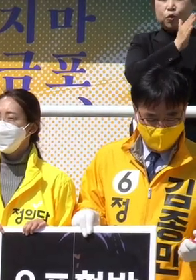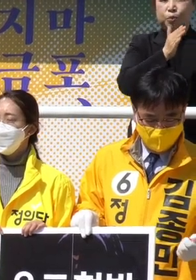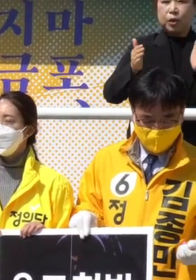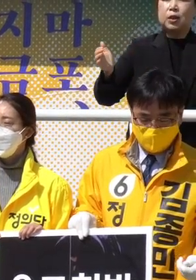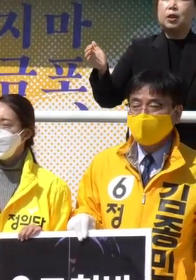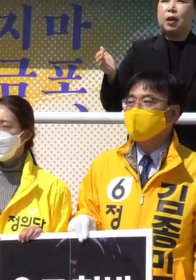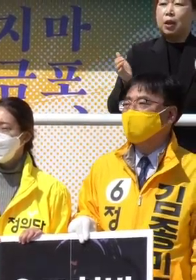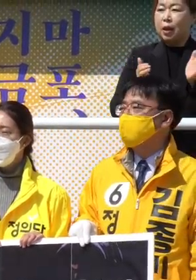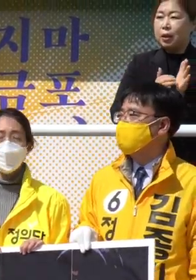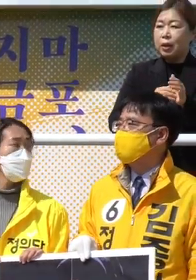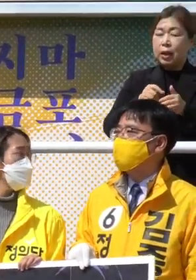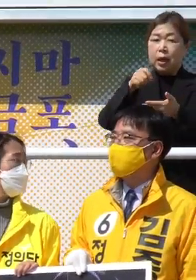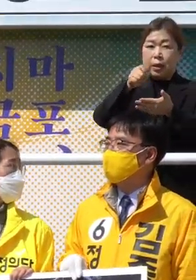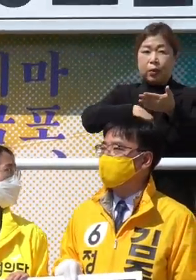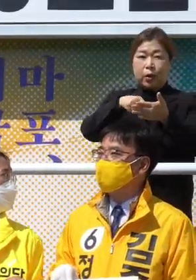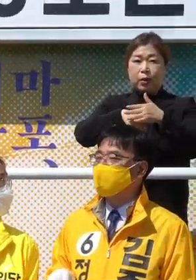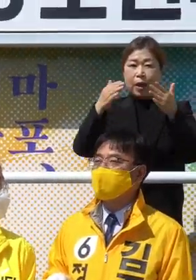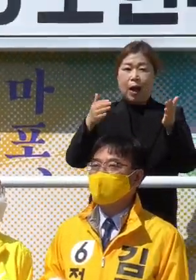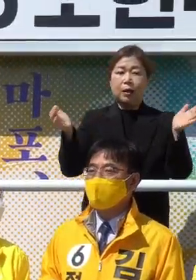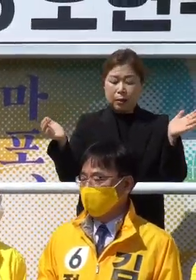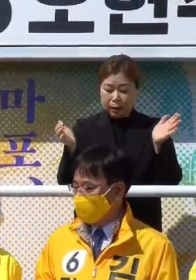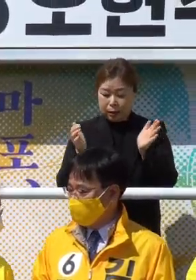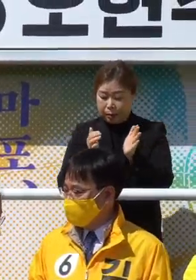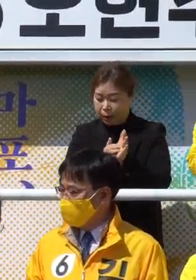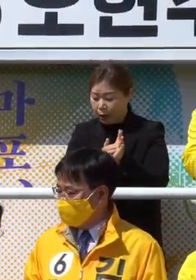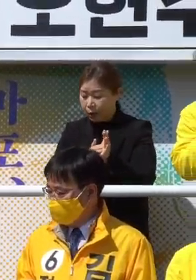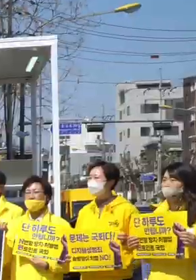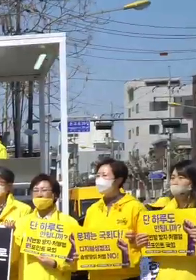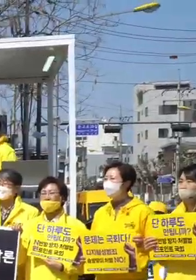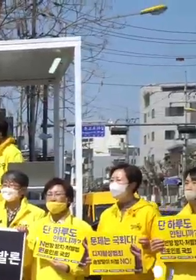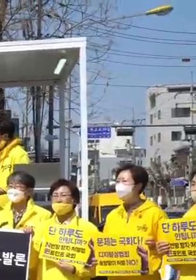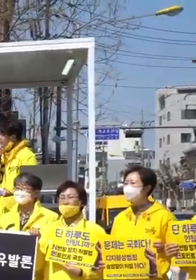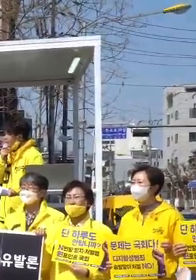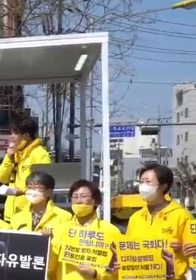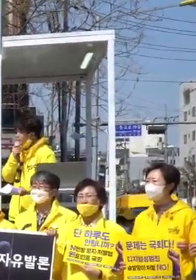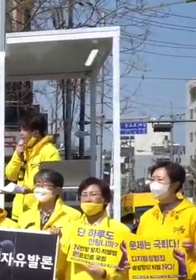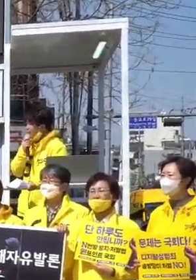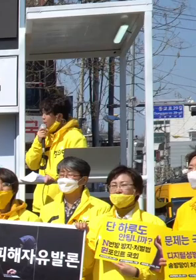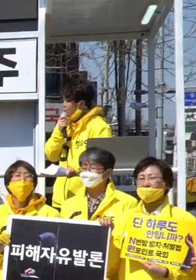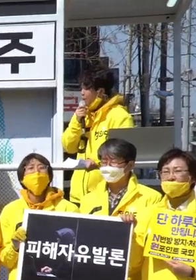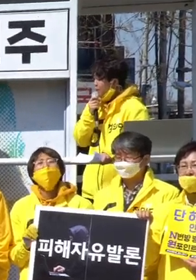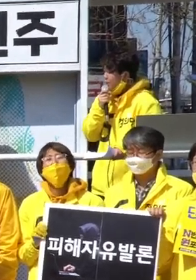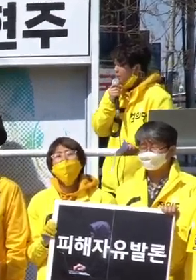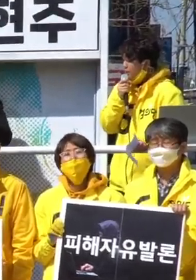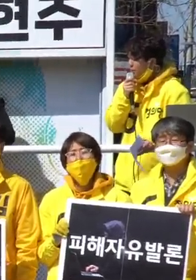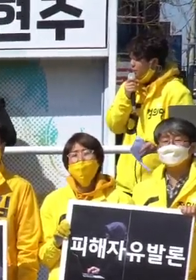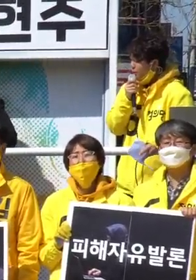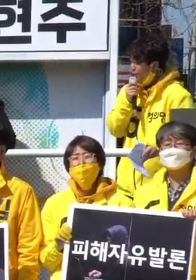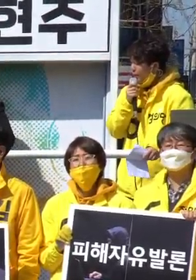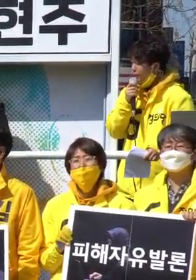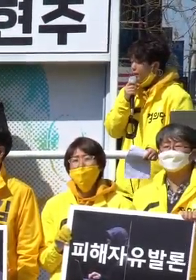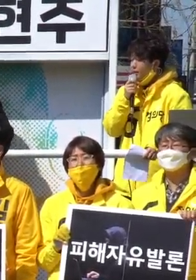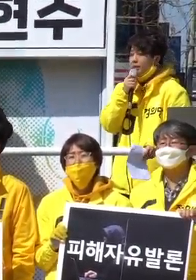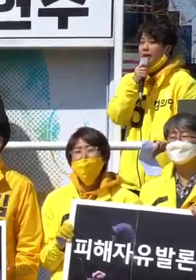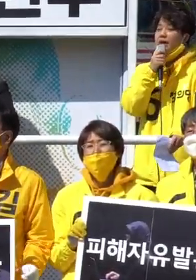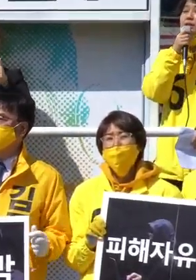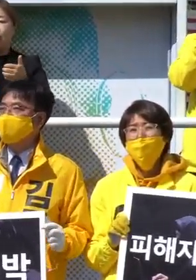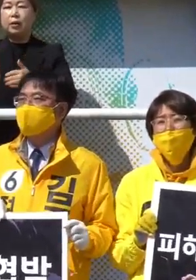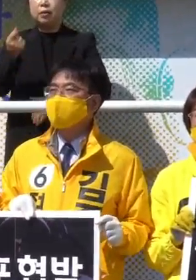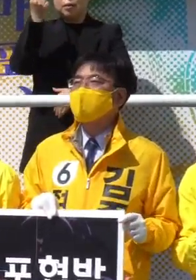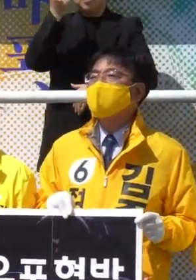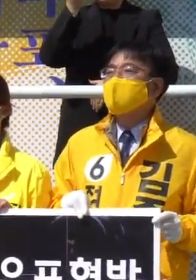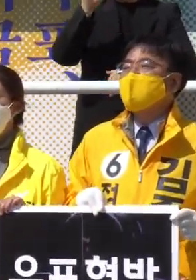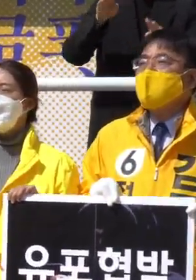마련한 네, 기자회견을 마무리하도록 할 텐데요. 마지막으로 텔레그램 N번방 원포인트 임시국회